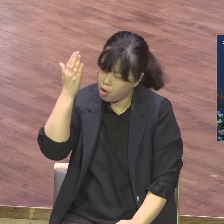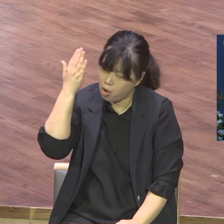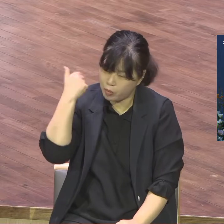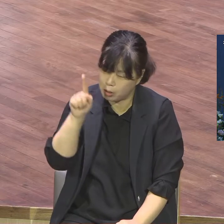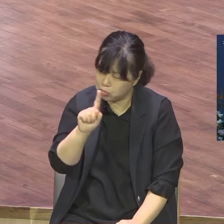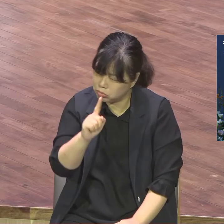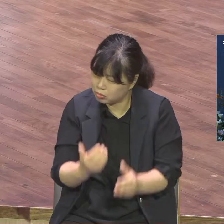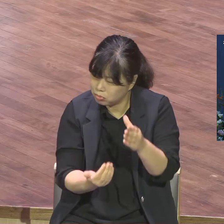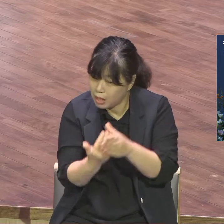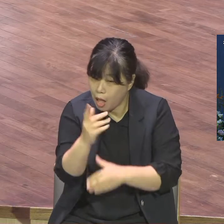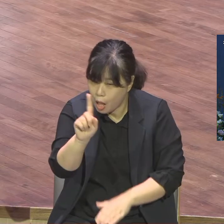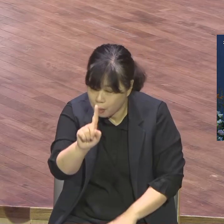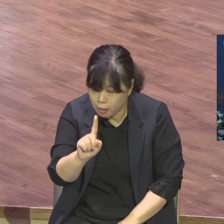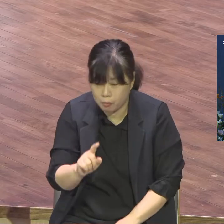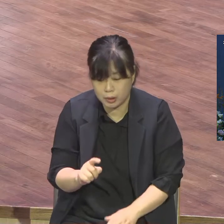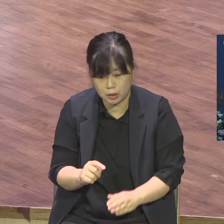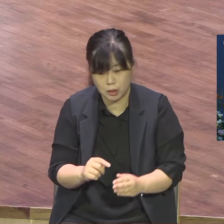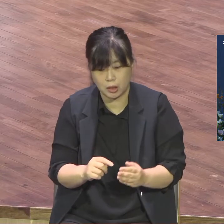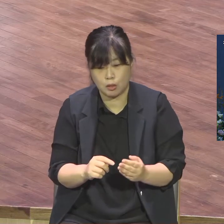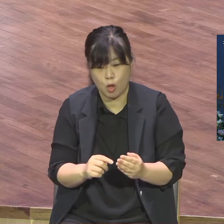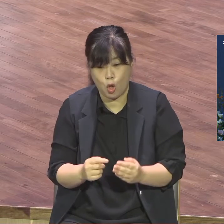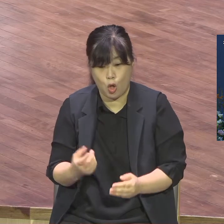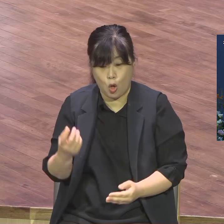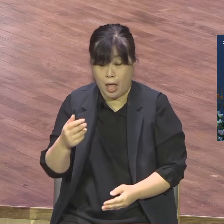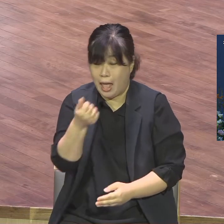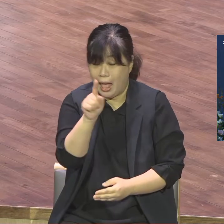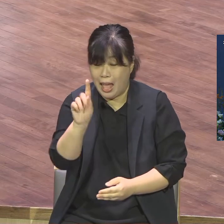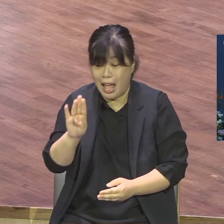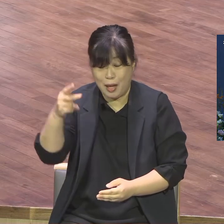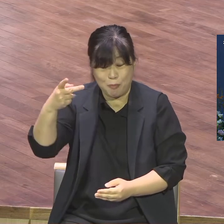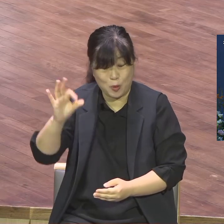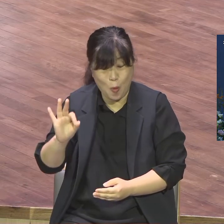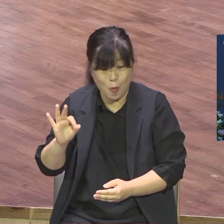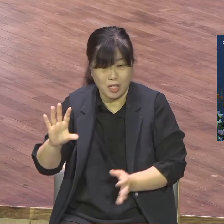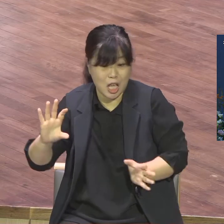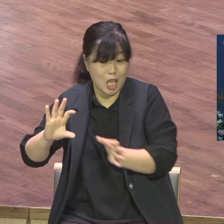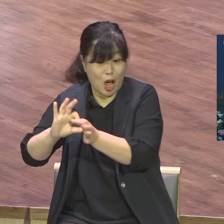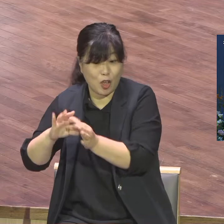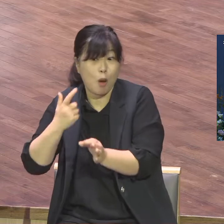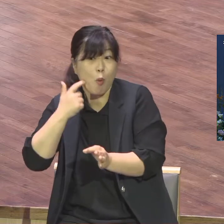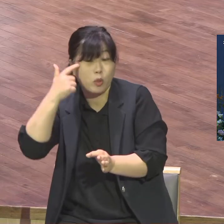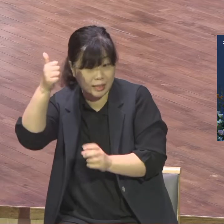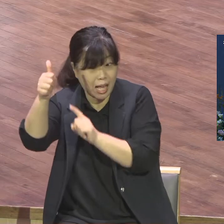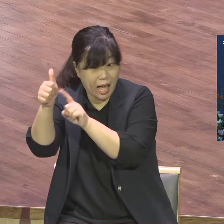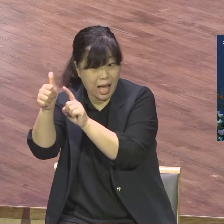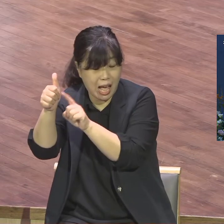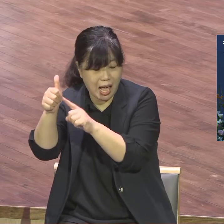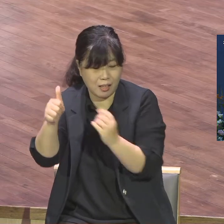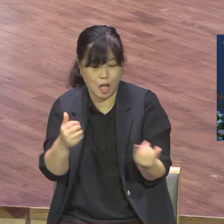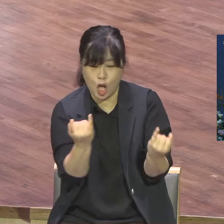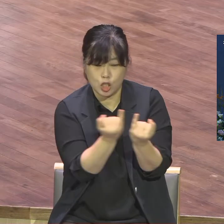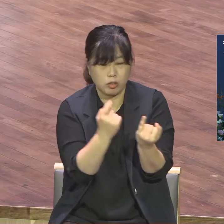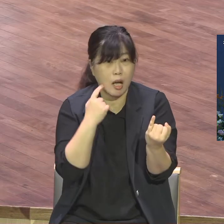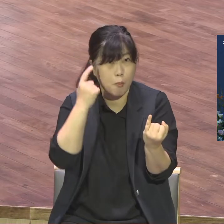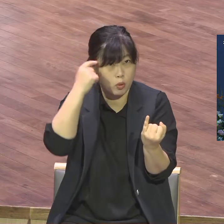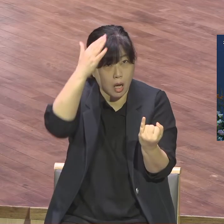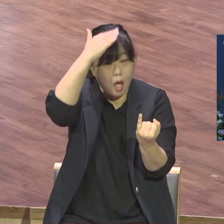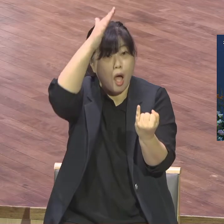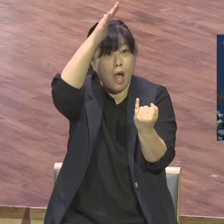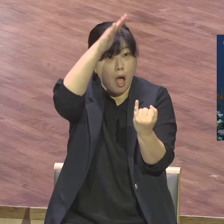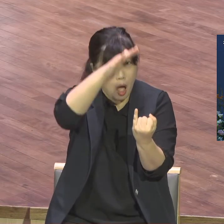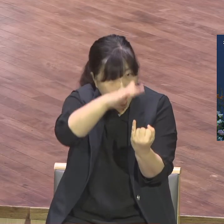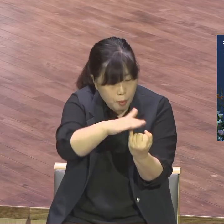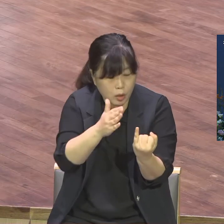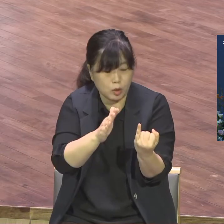자기 교단에는 여성 목사 안 세우는데 관계없이 여성 목사 세웠다가 면직당해버렸습니다. 목사